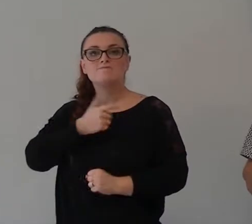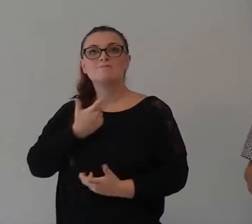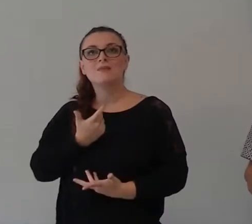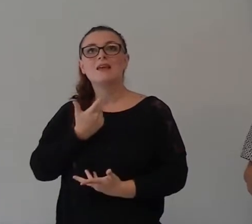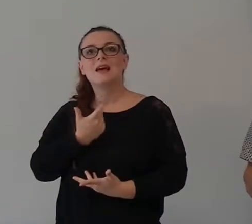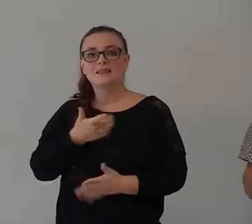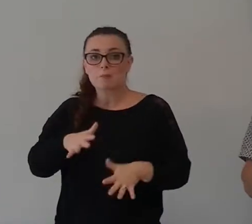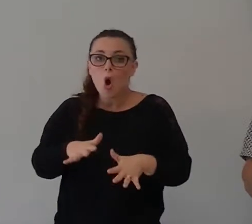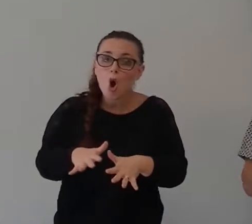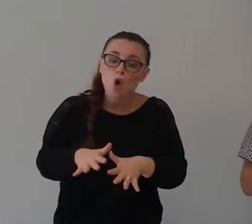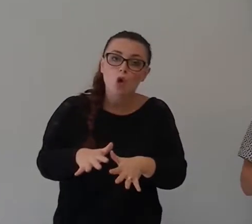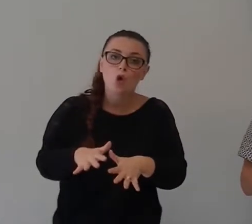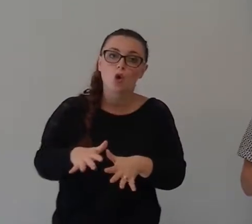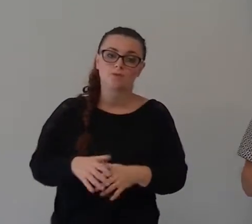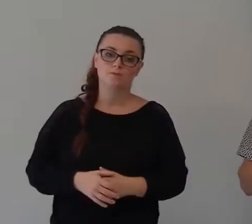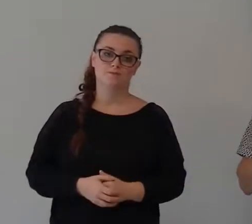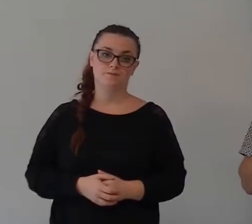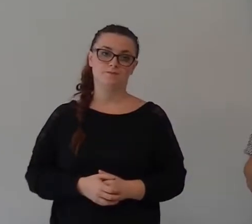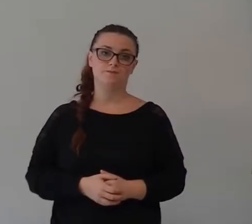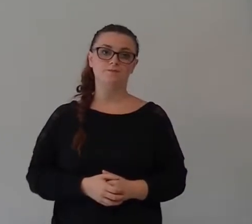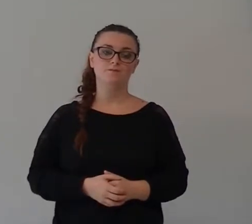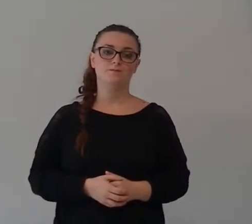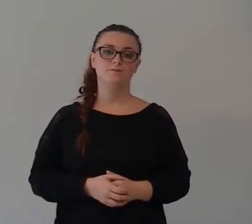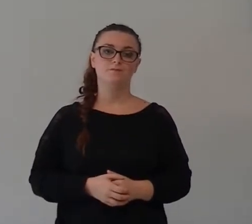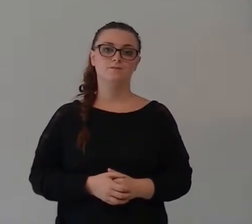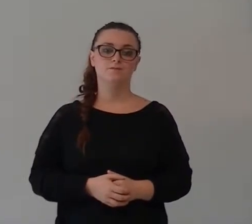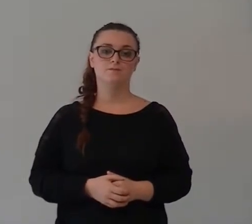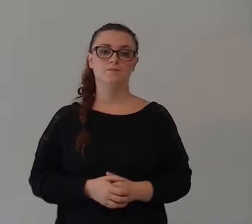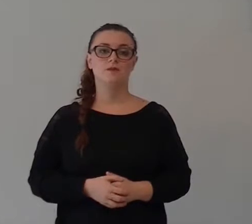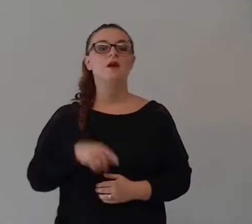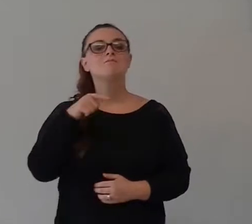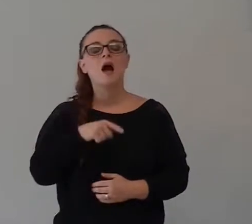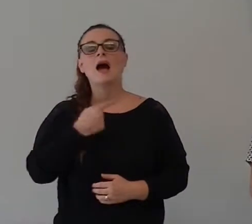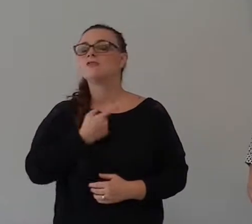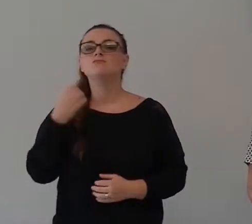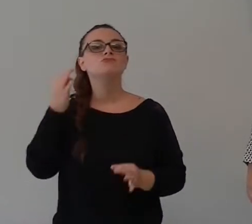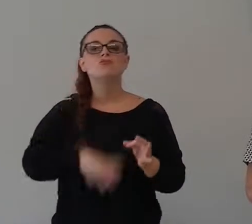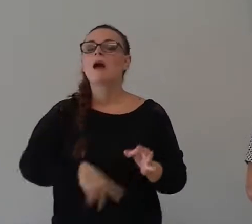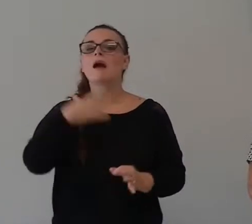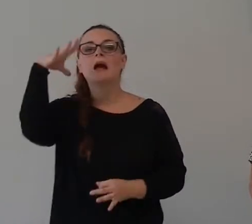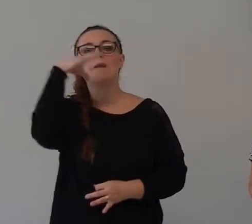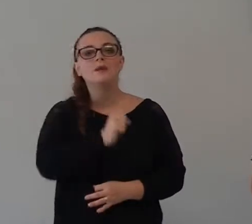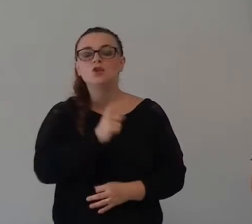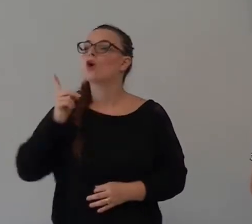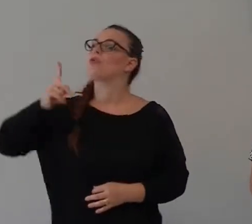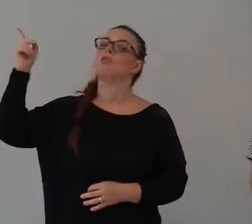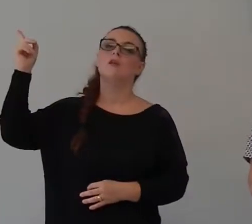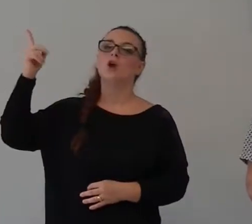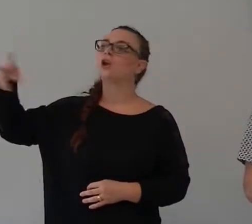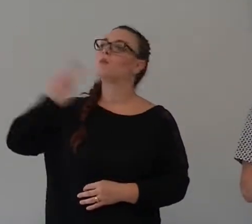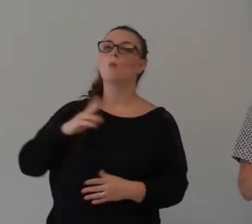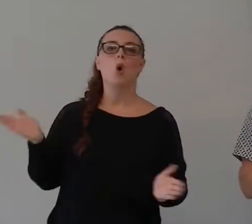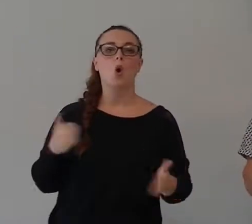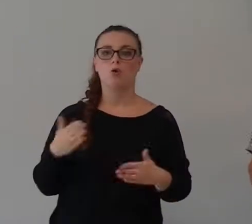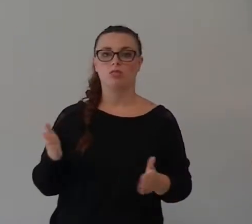ha capito specificatamente che Dio risponde alla fede. Lei ha una grande fede e